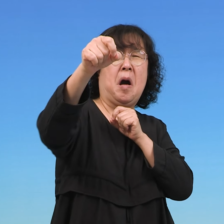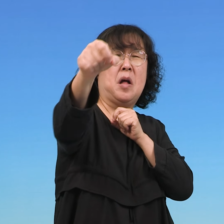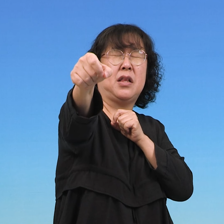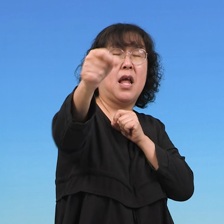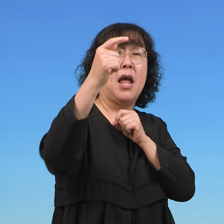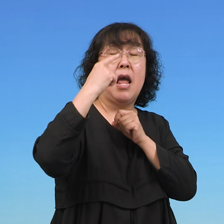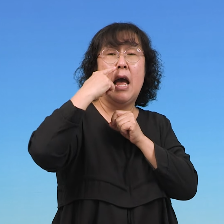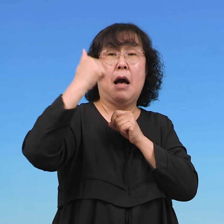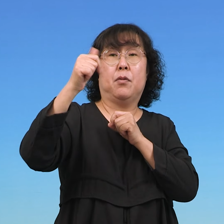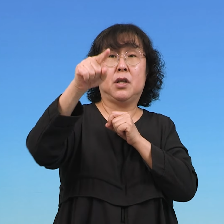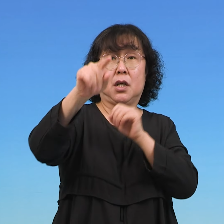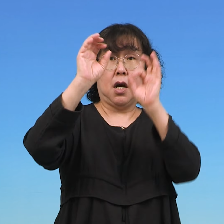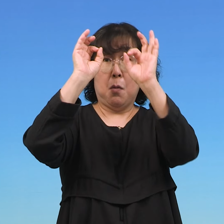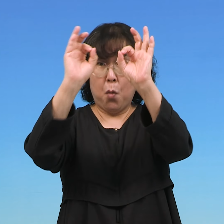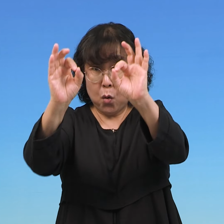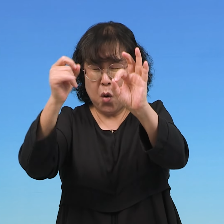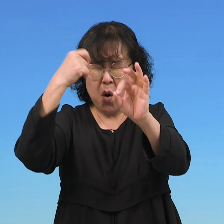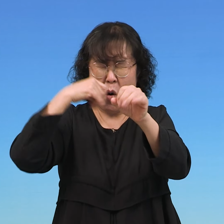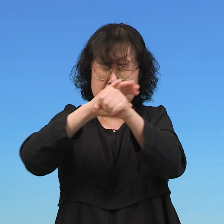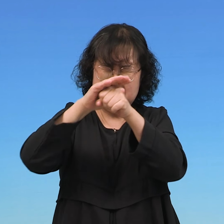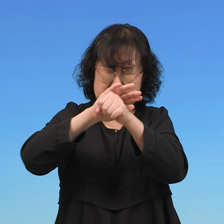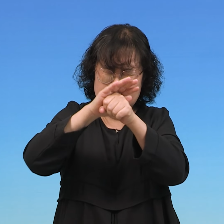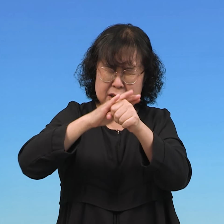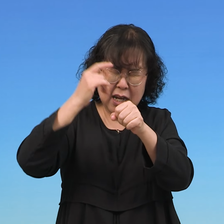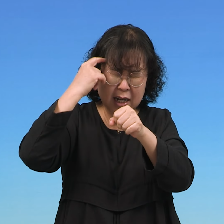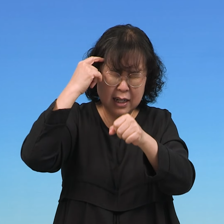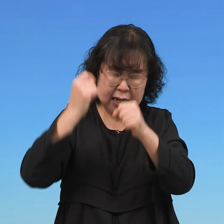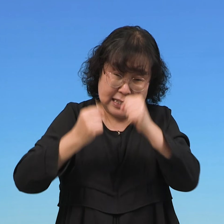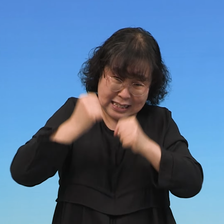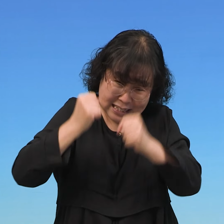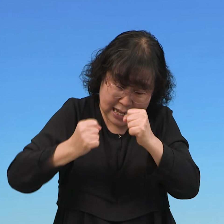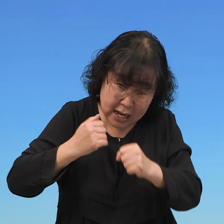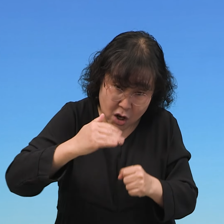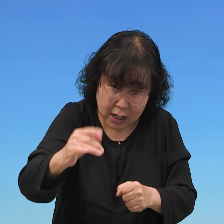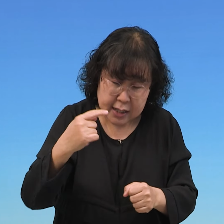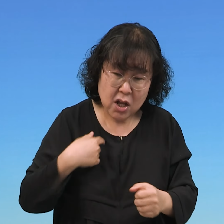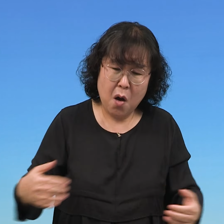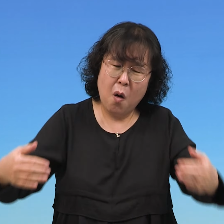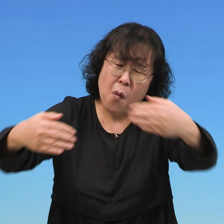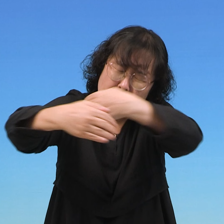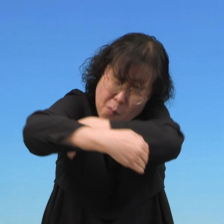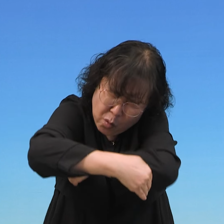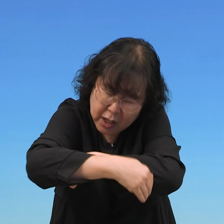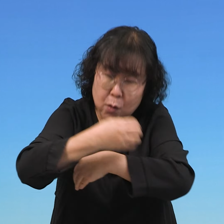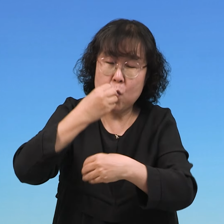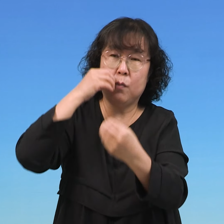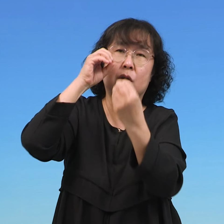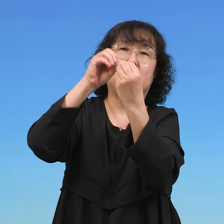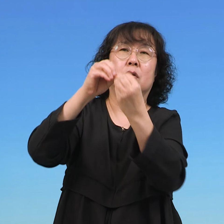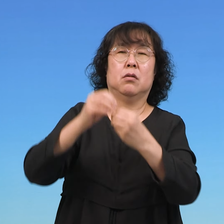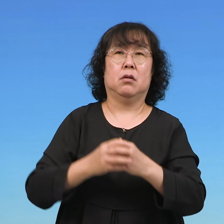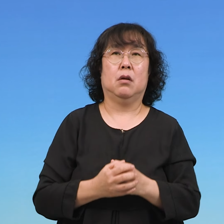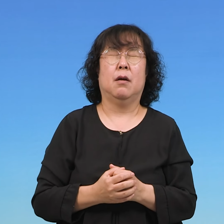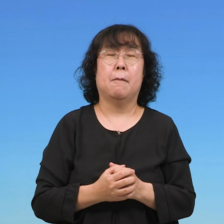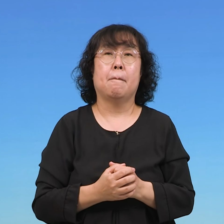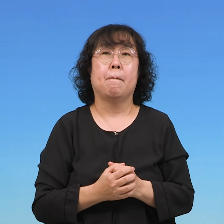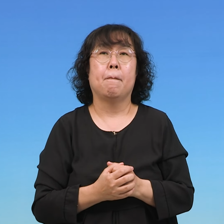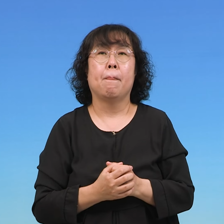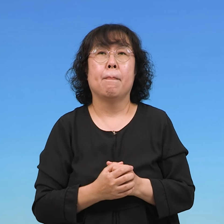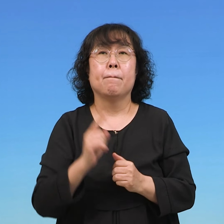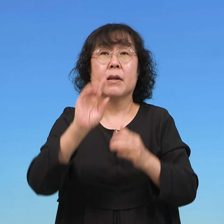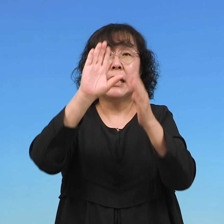먼데 아버지가 그를 보고 측은히 여겨 달려가 목을 안고 입을 맞추니, 제가 어느 그 자료에